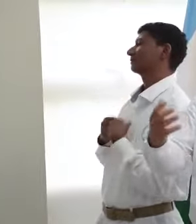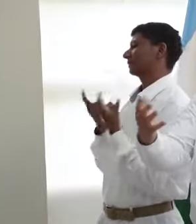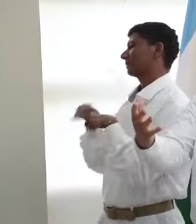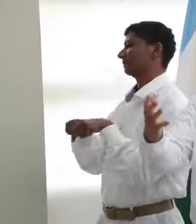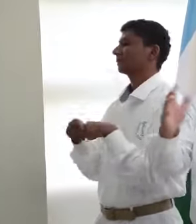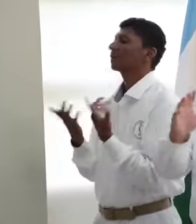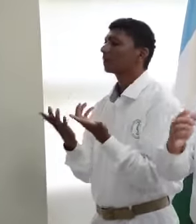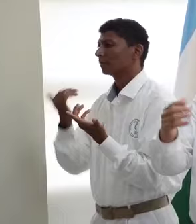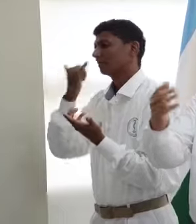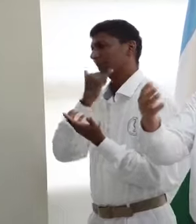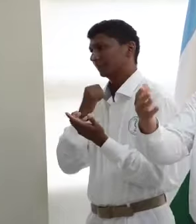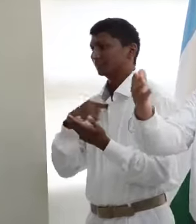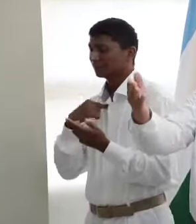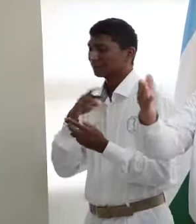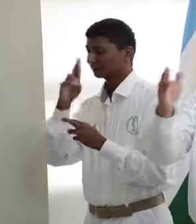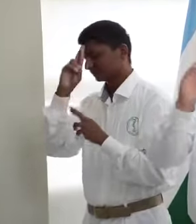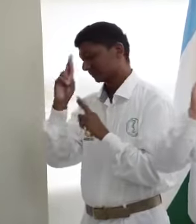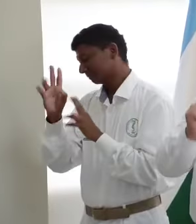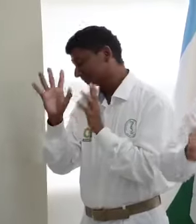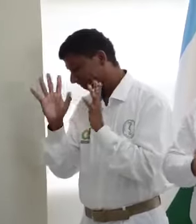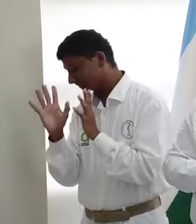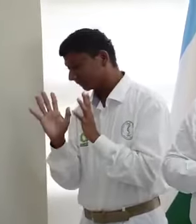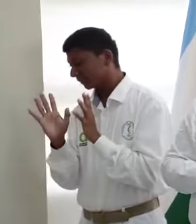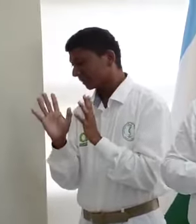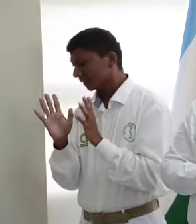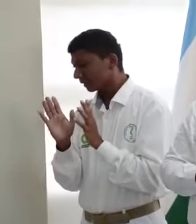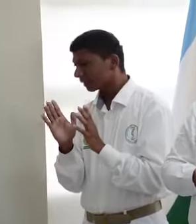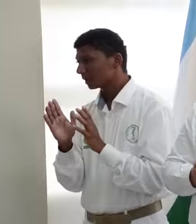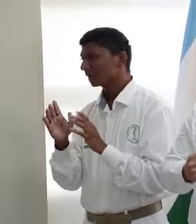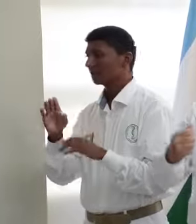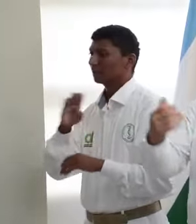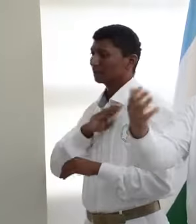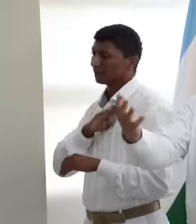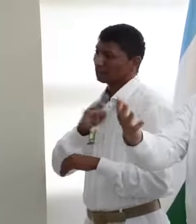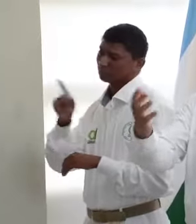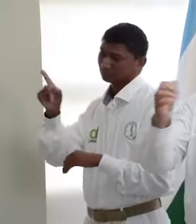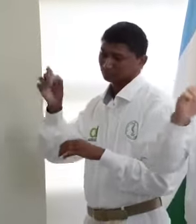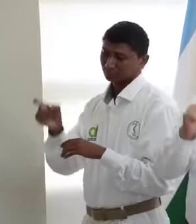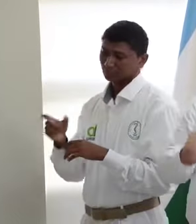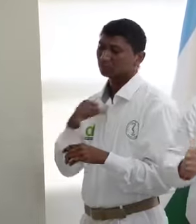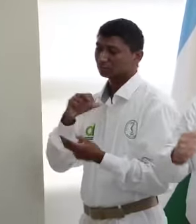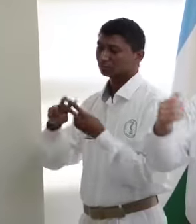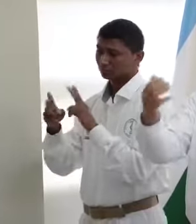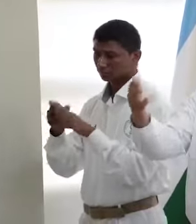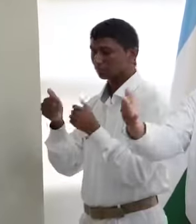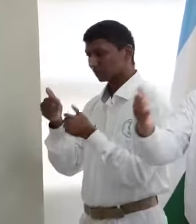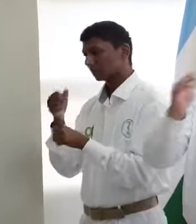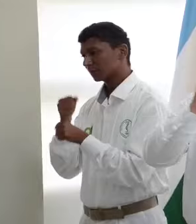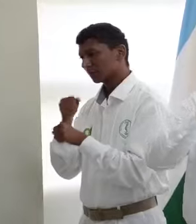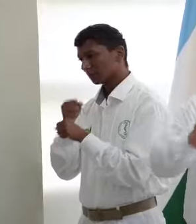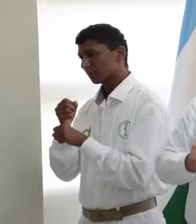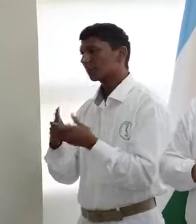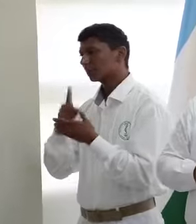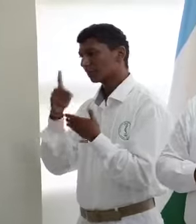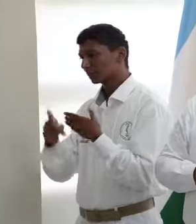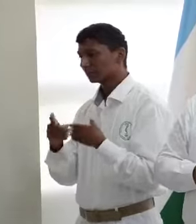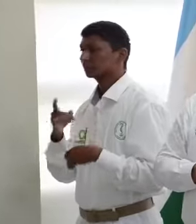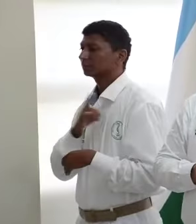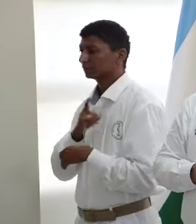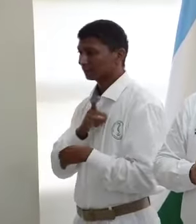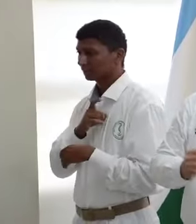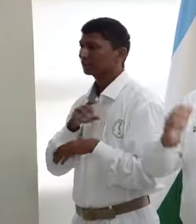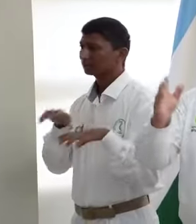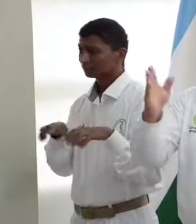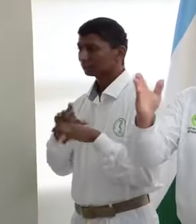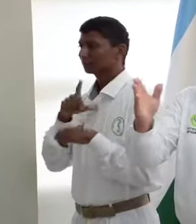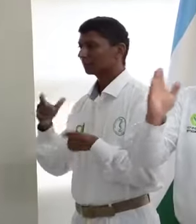En consecuencia, pues yo soy muy respetuoso de la posición del alcalde. Con él tenemos muy buenas relaciones para trabajar muchos proyectos que la universidad